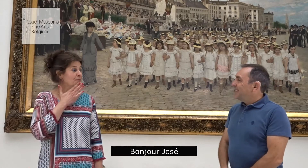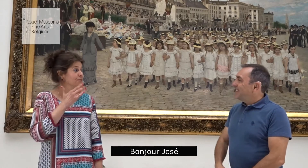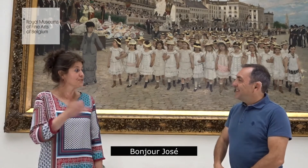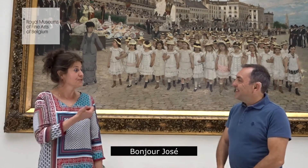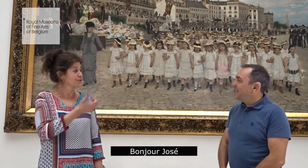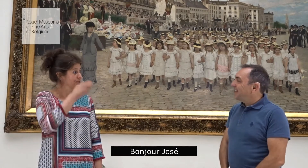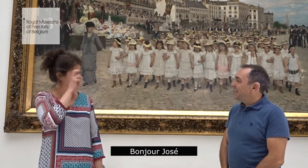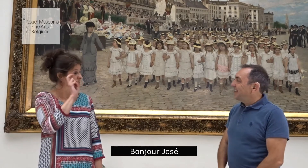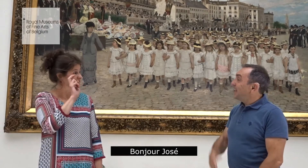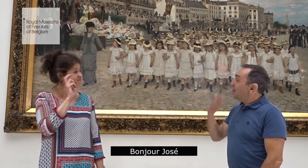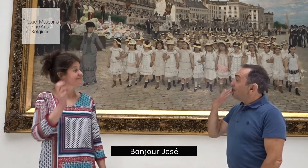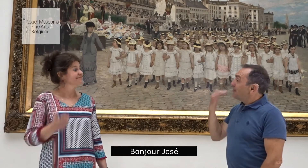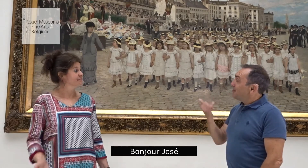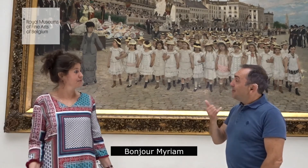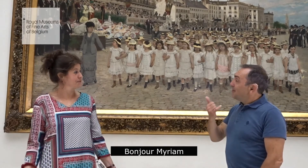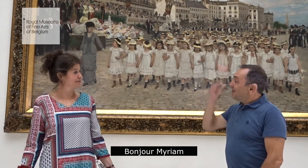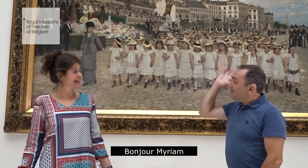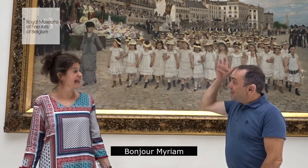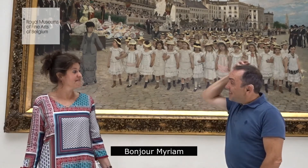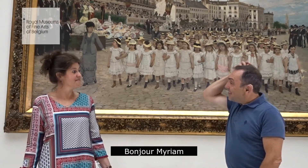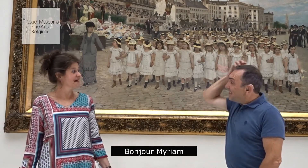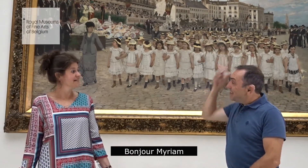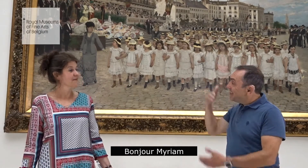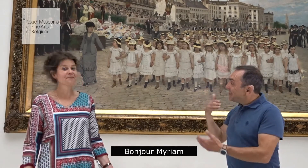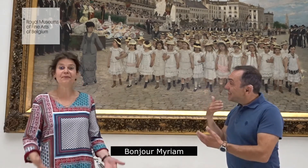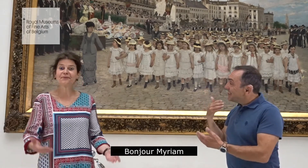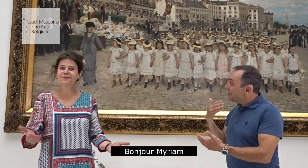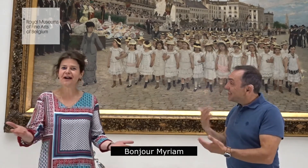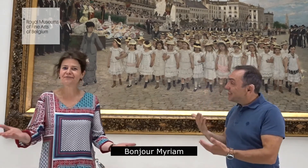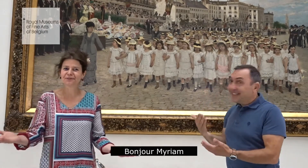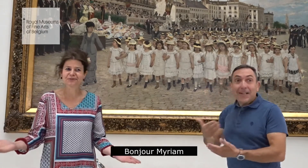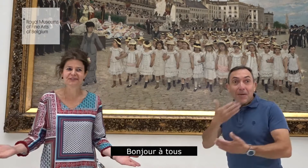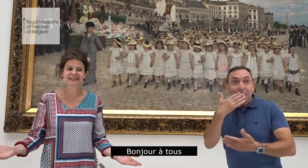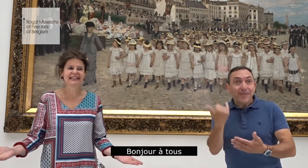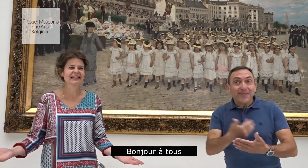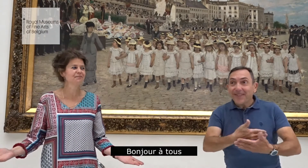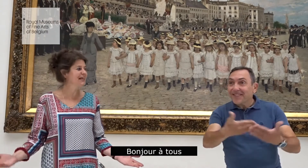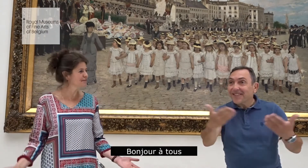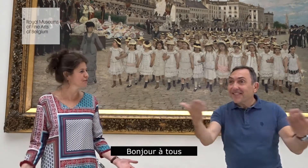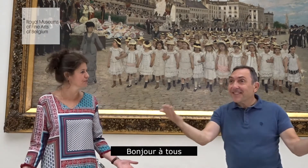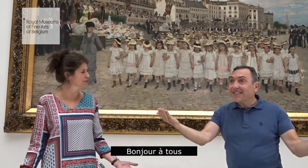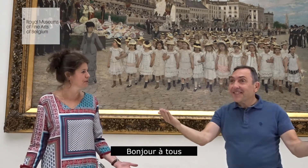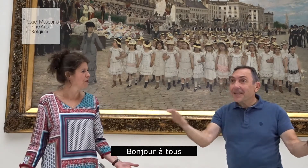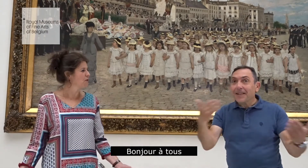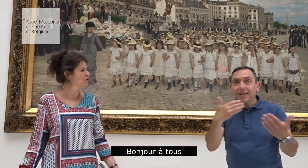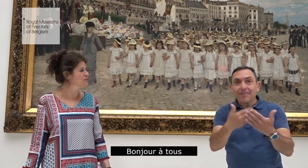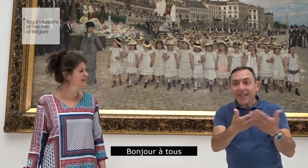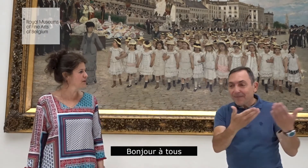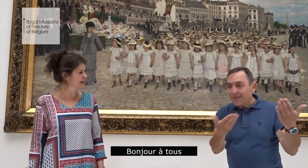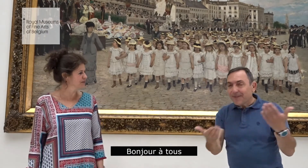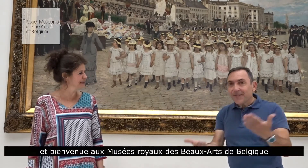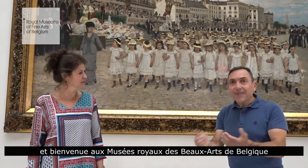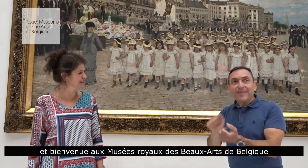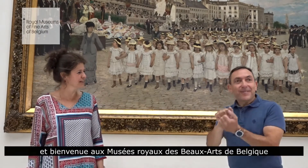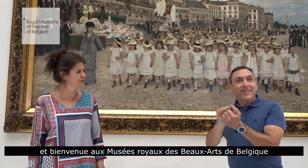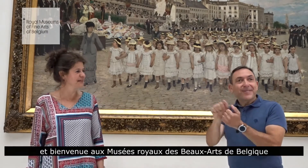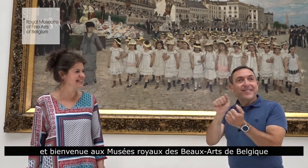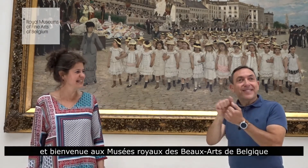Bonjour José, bonjour Myriam, bonjour à vous tous et bienvenue au Musée royal des Beaux-Arts de Belgique.